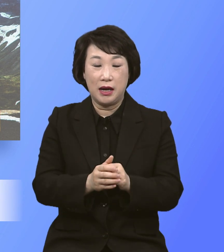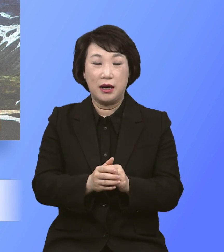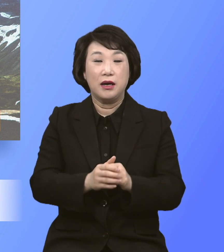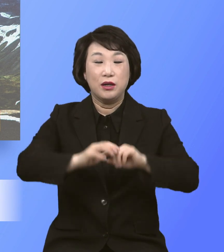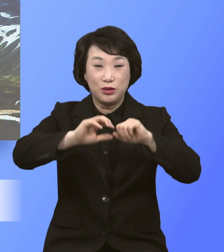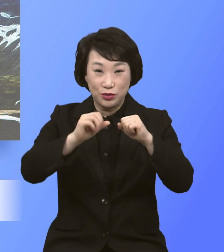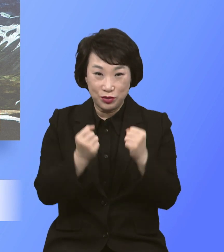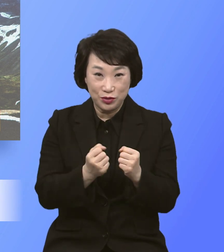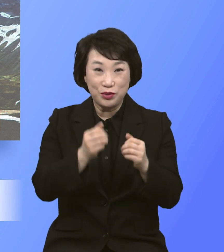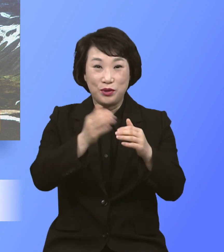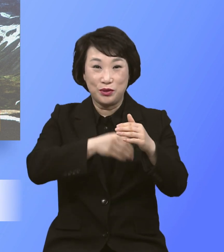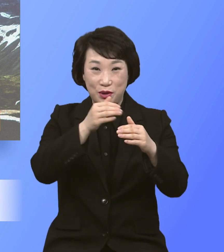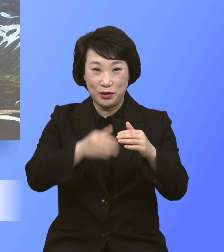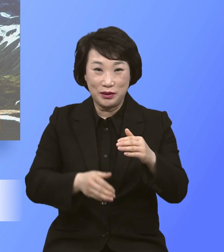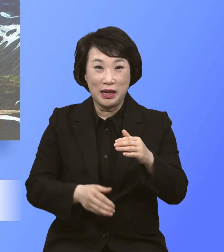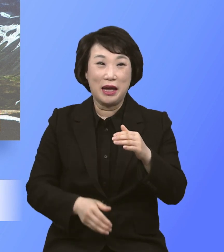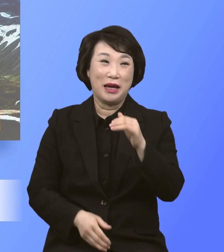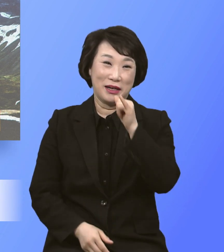절대